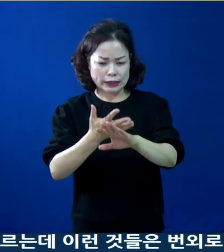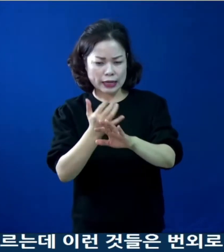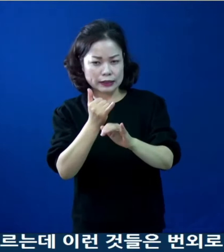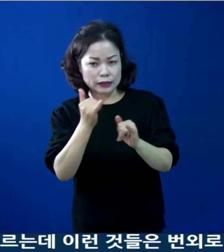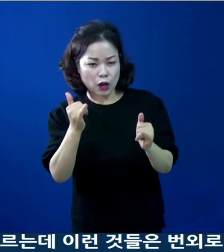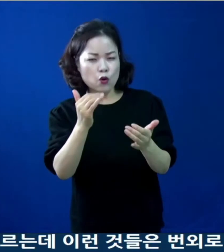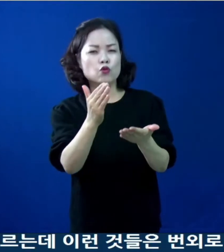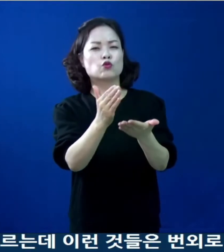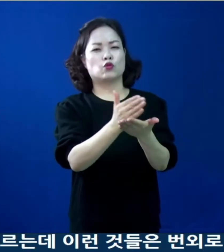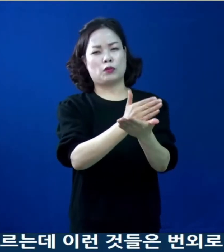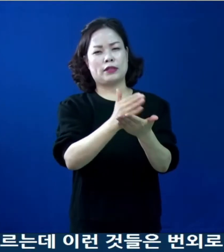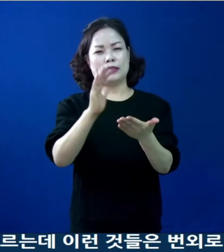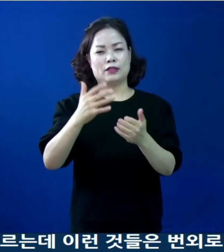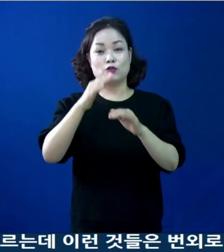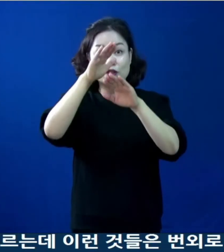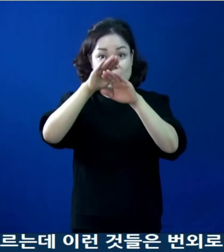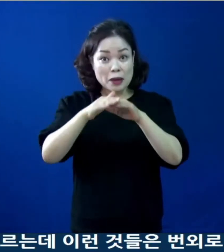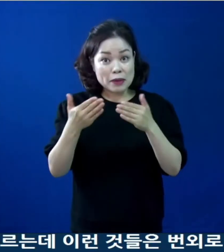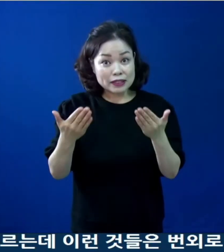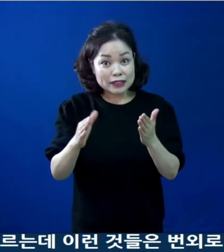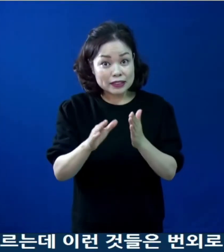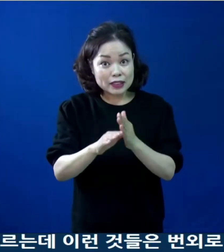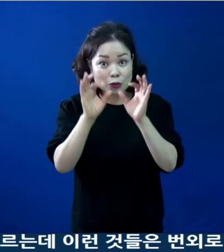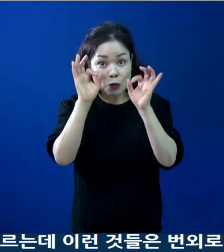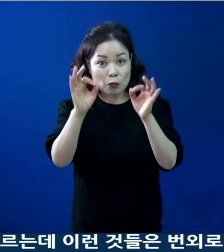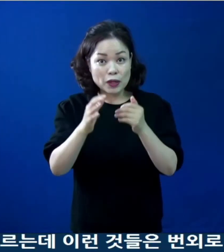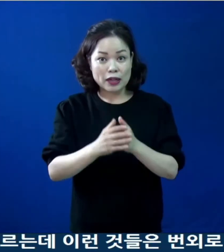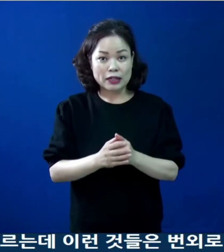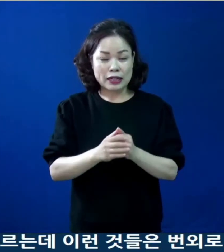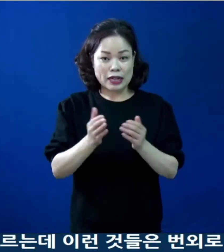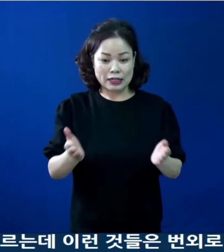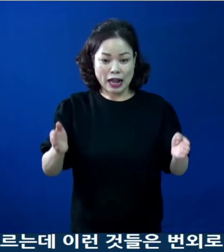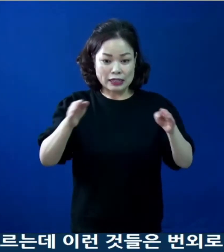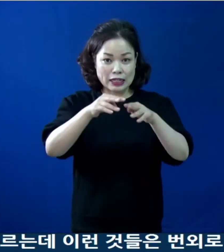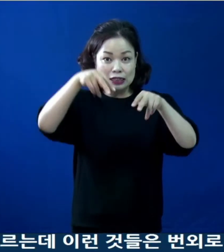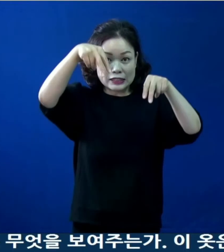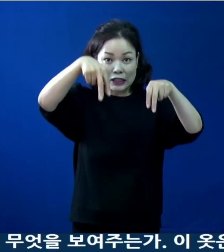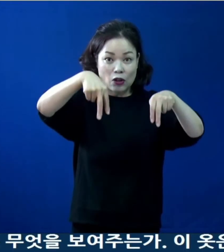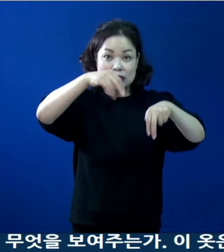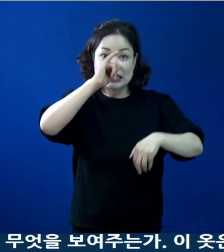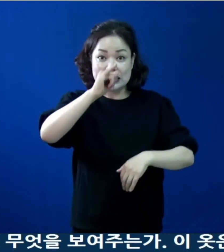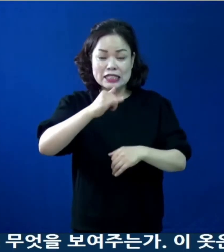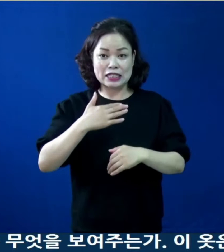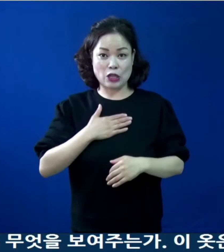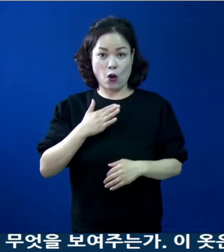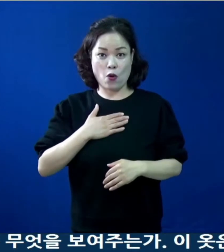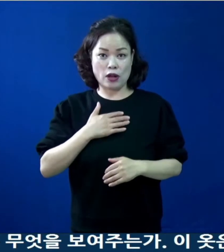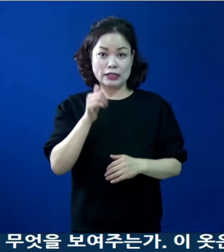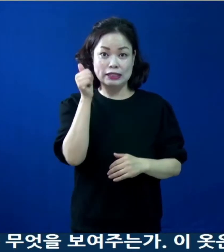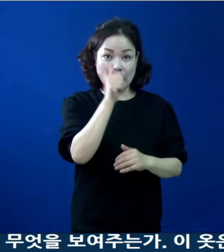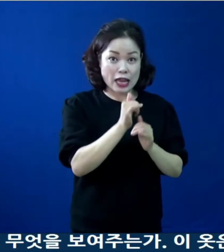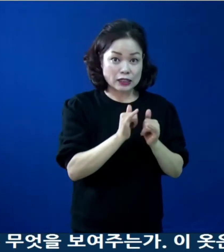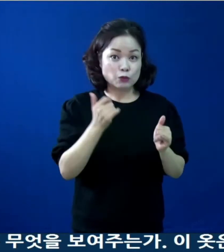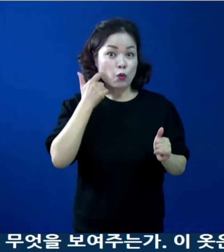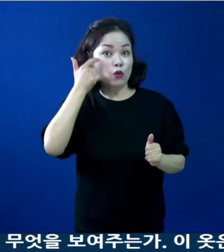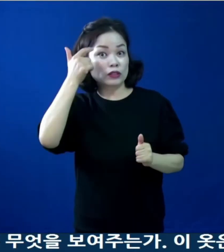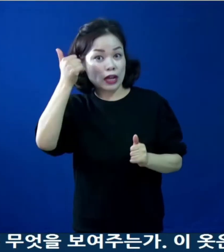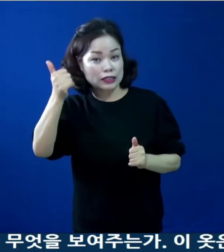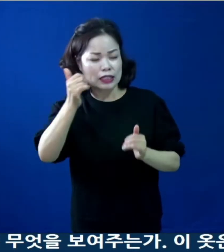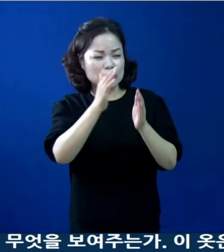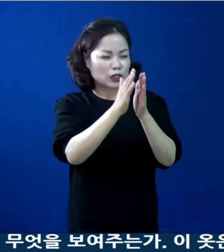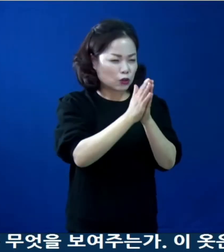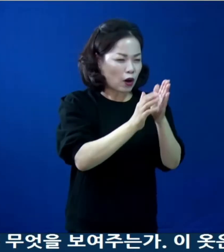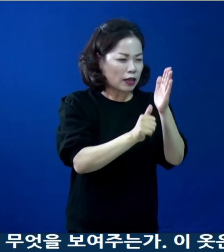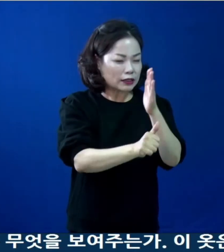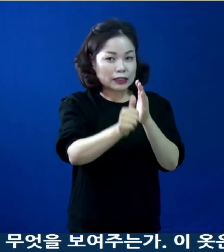사람과 구별이 됩니다. 우리 예배도 보시면 이 강대상에 올라와 있는 저와 사회하시는 목사님과